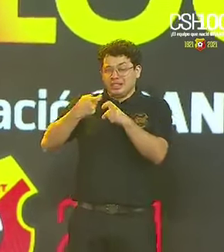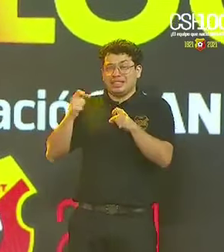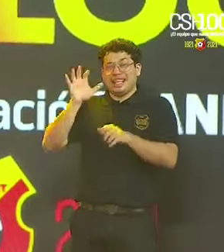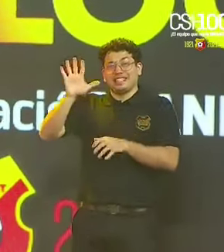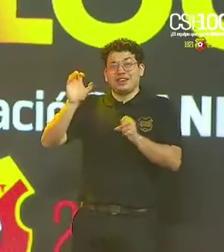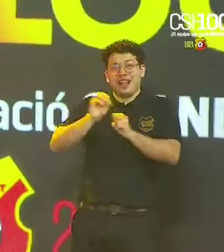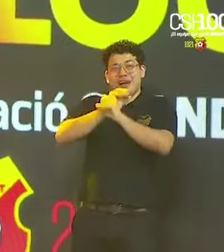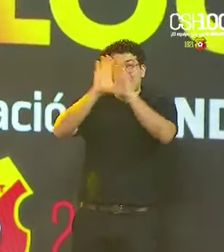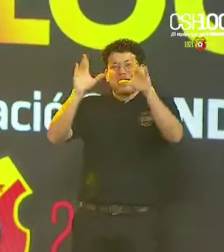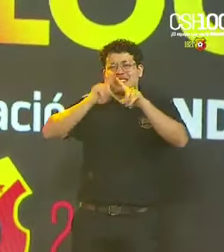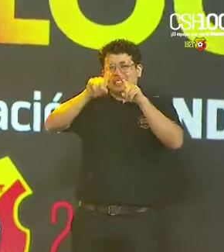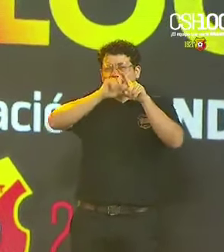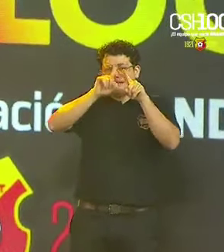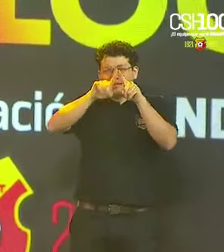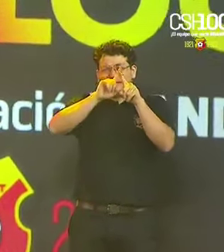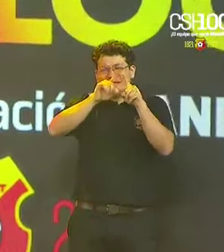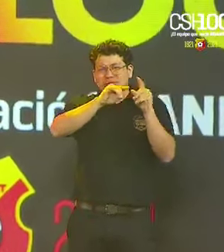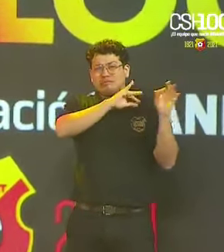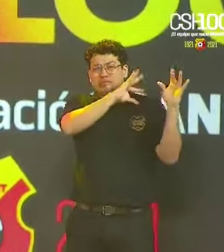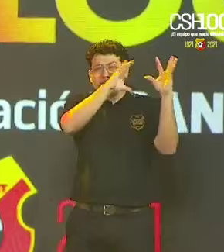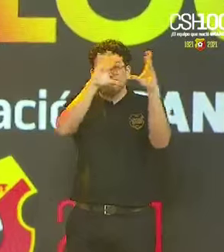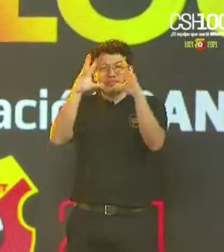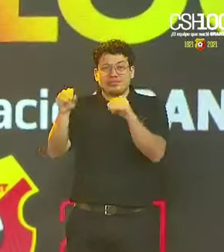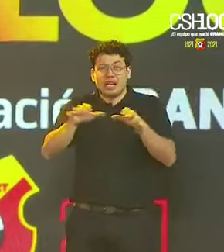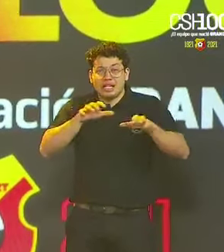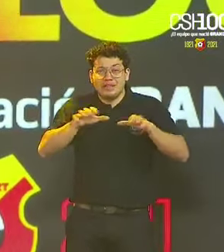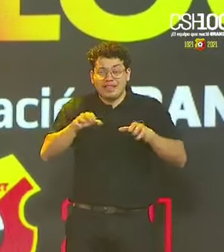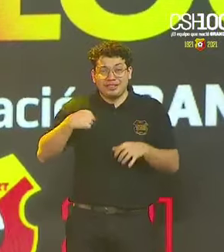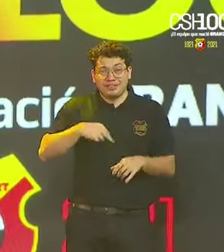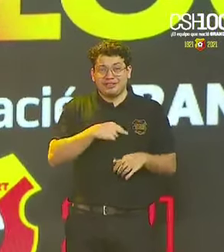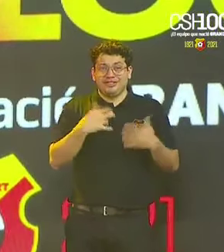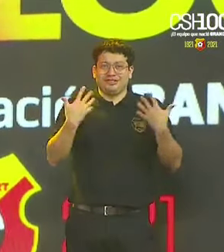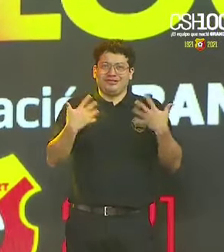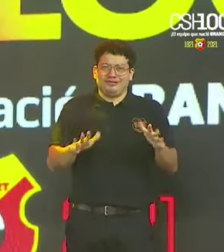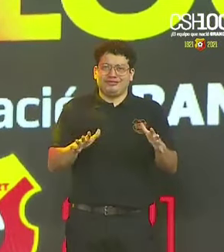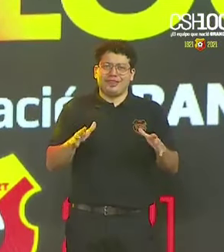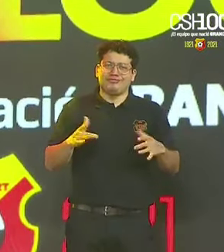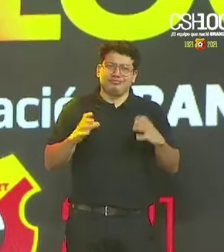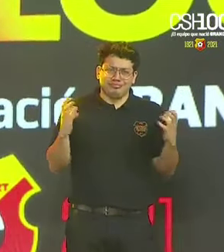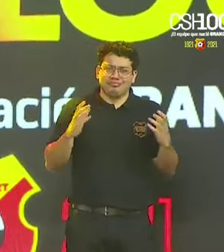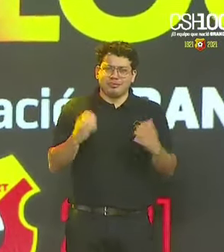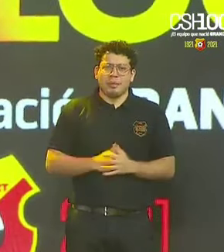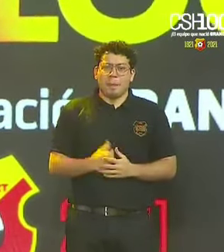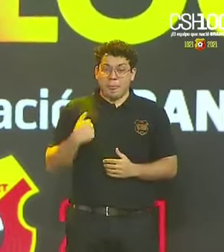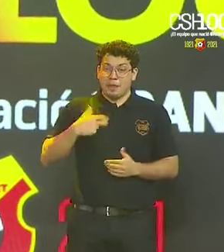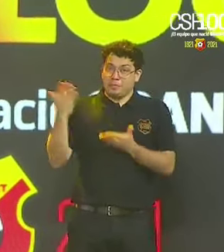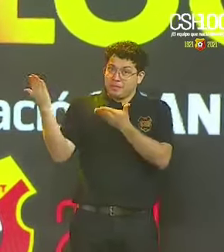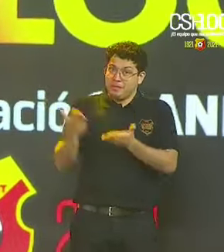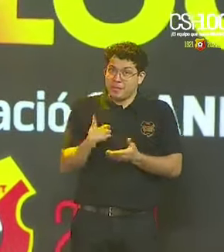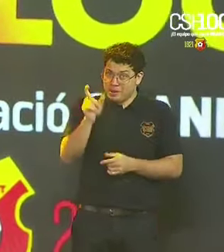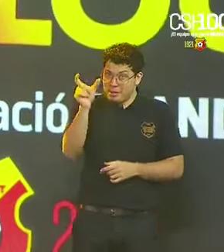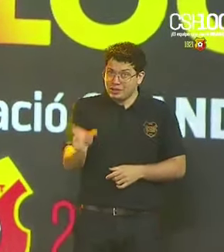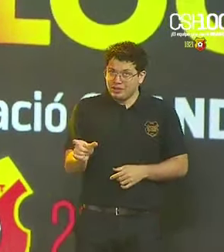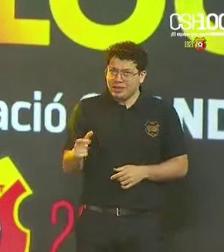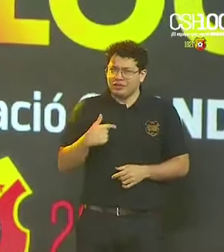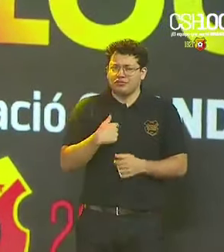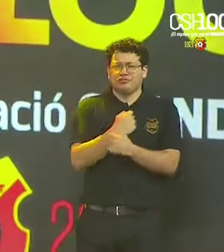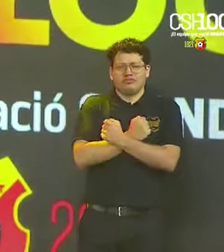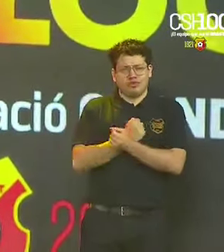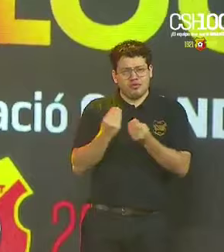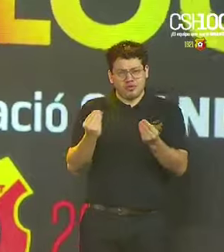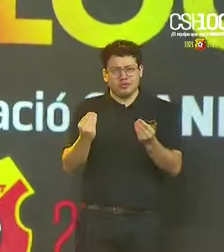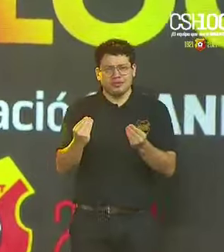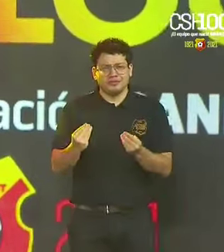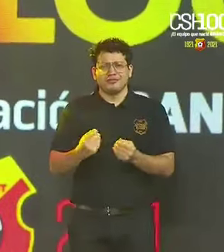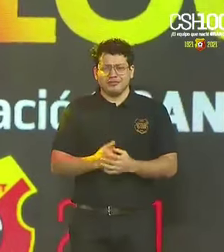mañana con las distintas actividades de las cuales hemos sido objeto. Le doy la bienvenida a alguien a quien aprecio, a